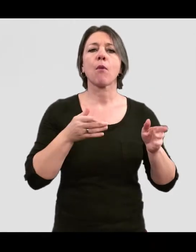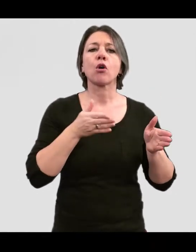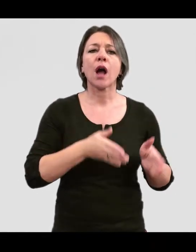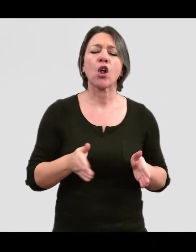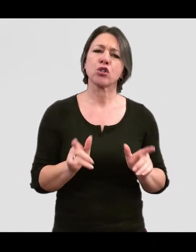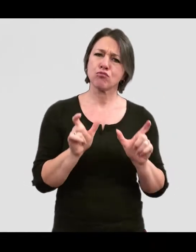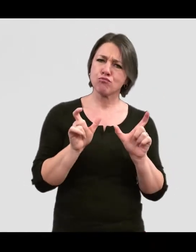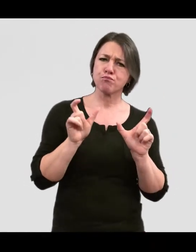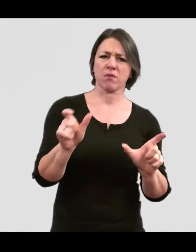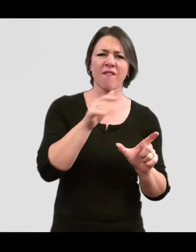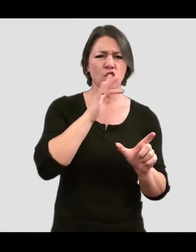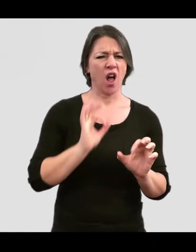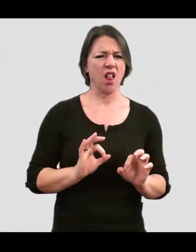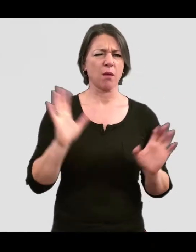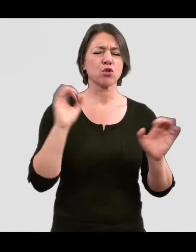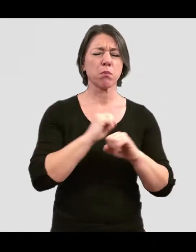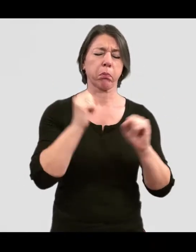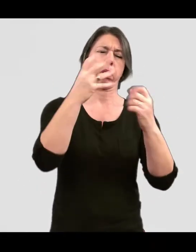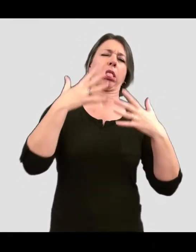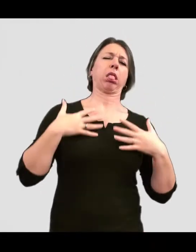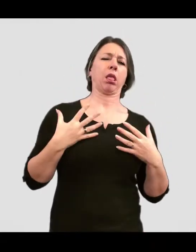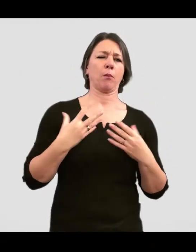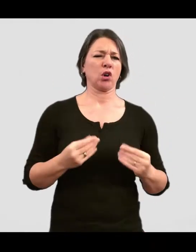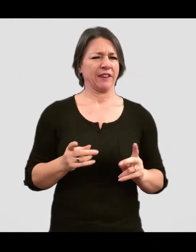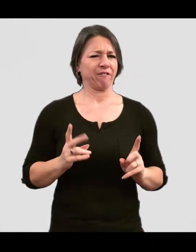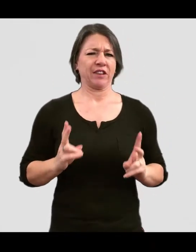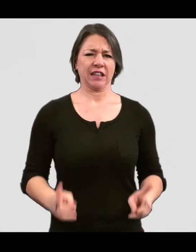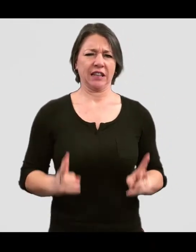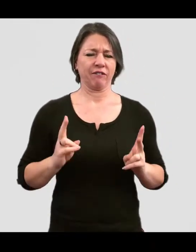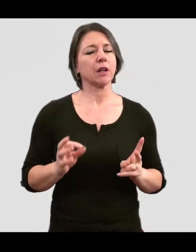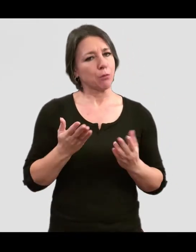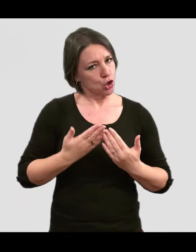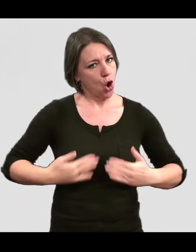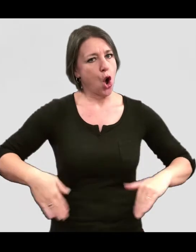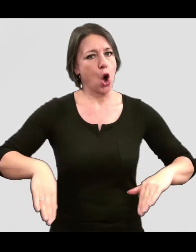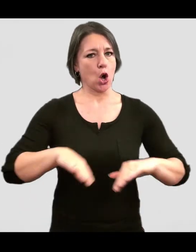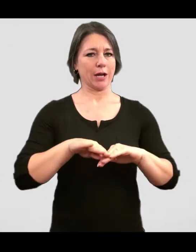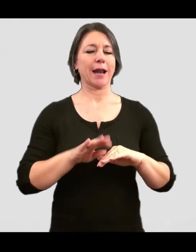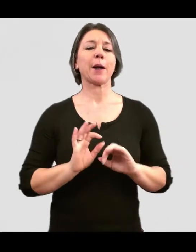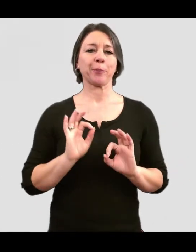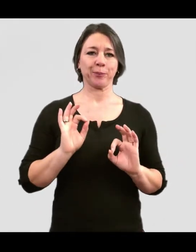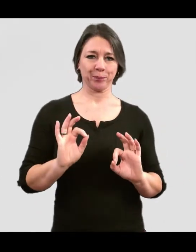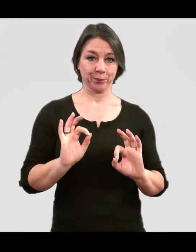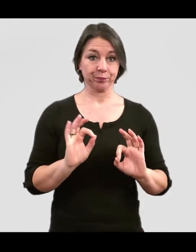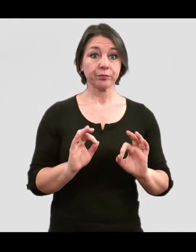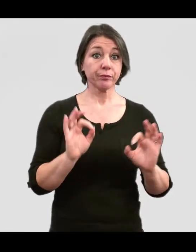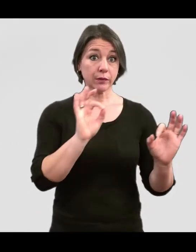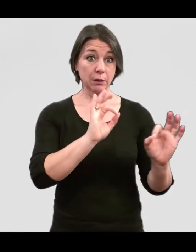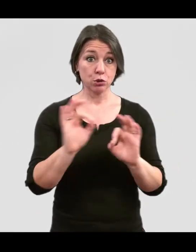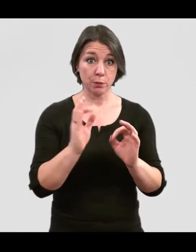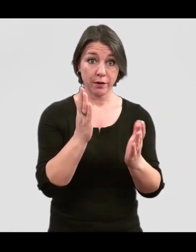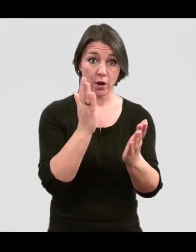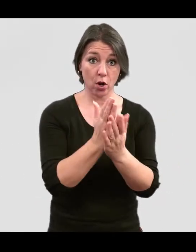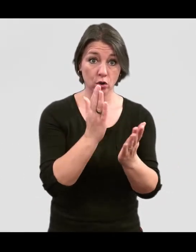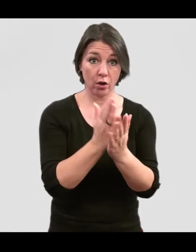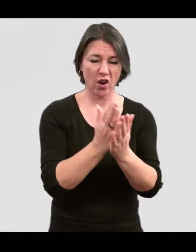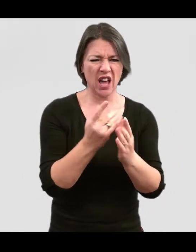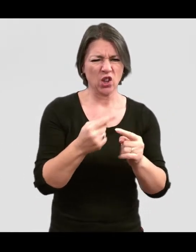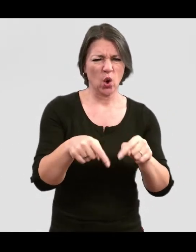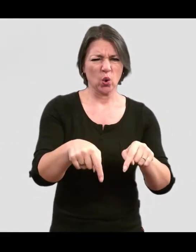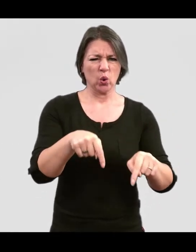vadit, když budou mokrý, a zkusíme si to sem, akorát v tom balonku máme trochu vody. Já jdu kousek dál, abych prostě, až ta voda